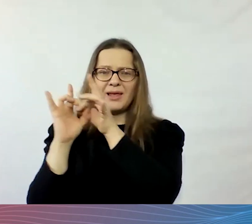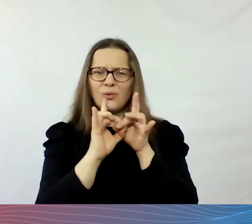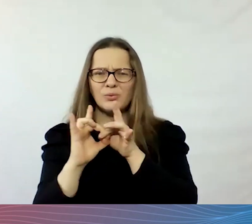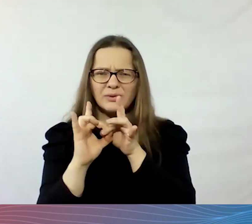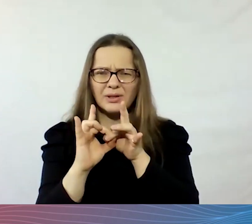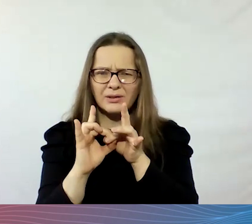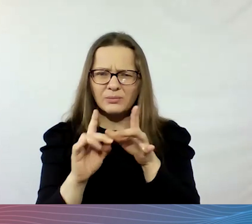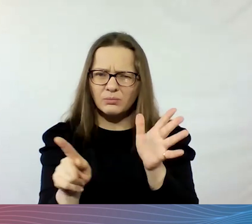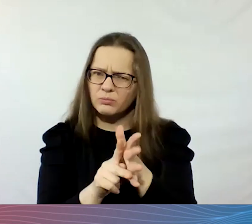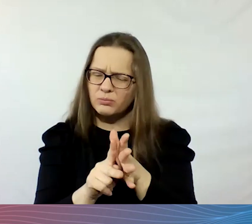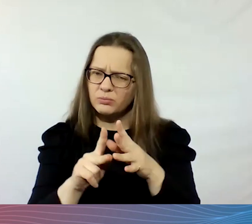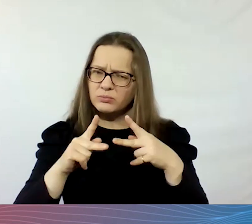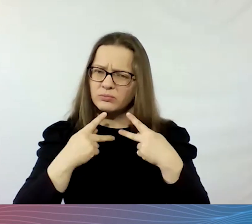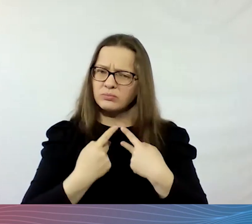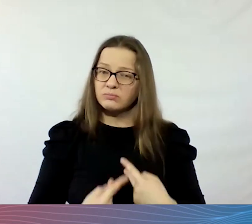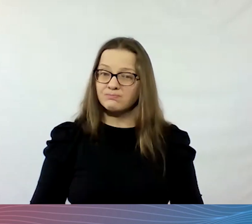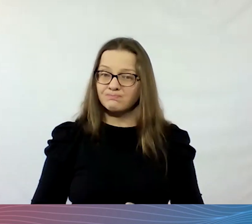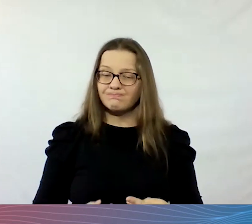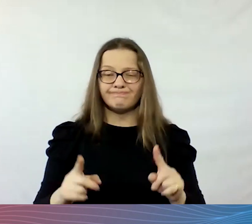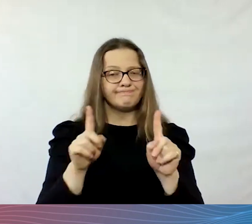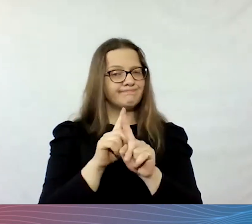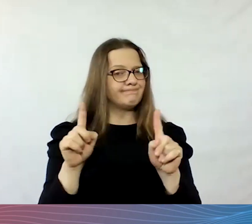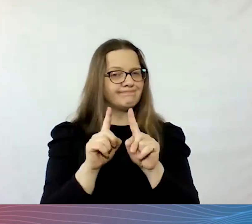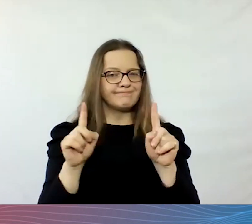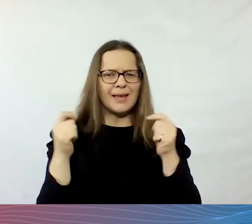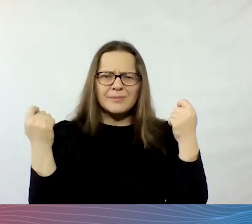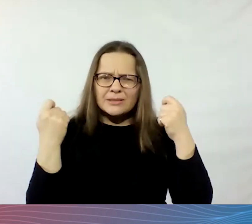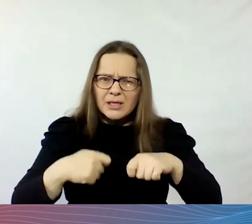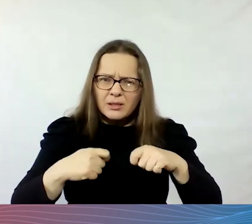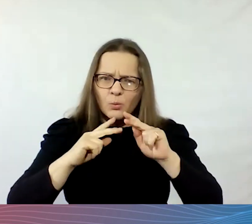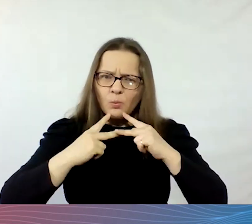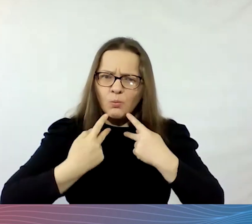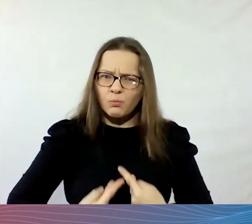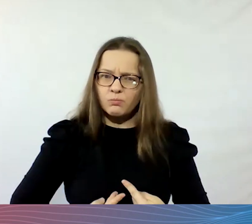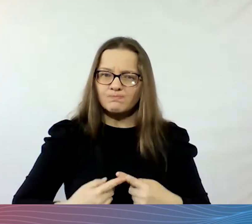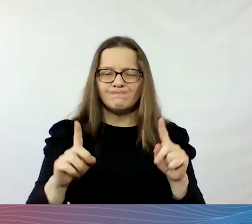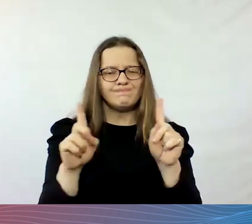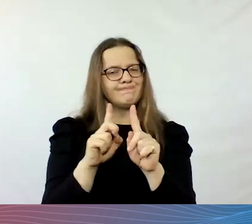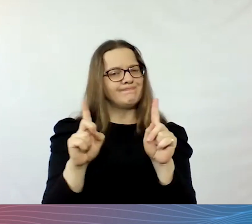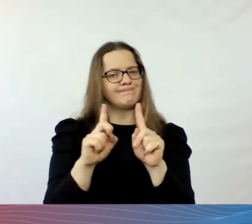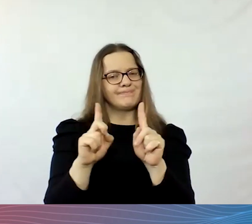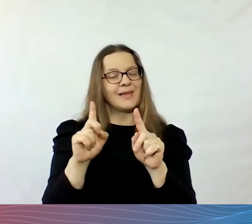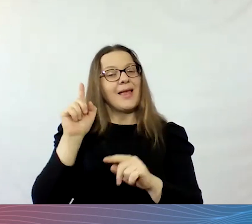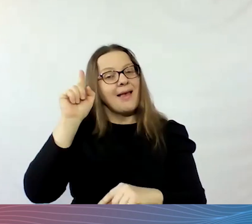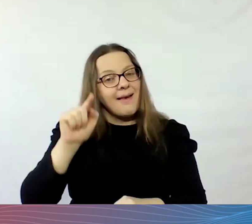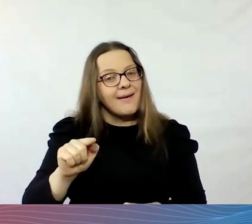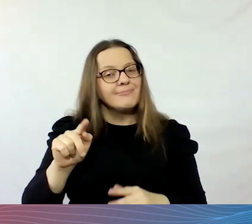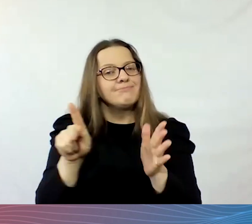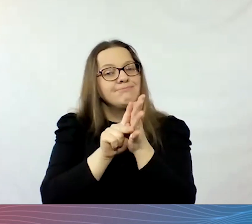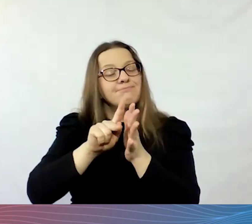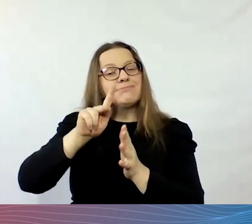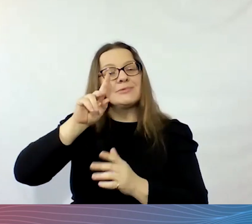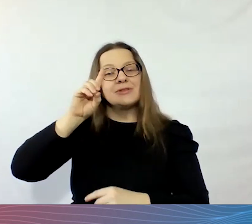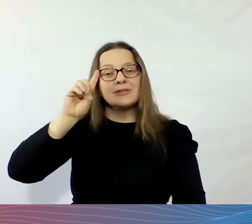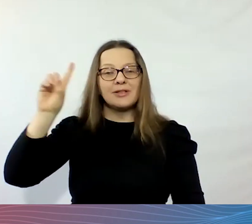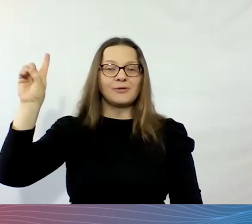não consegue fazer eu neles e tu em mim, a fim de que sejam